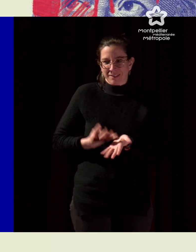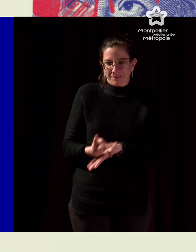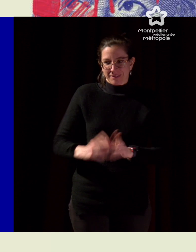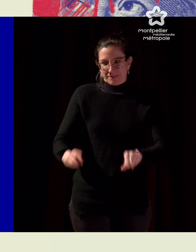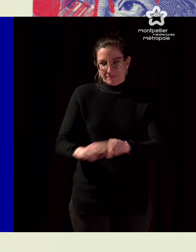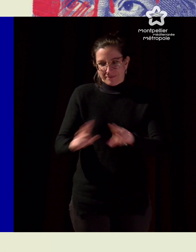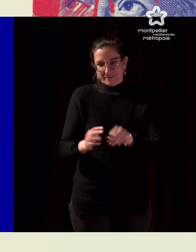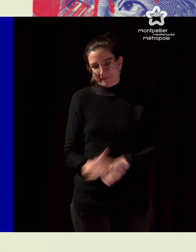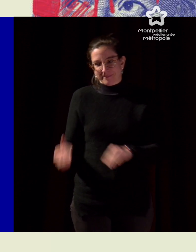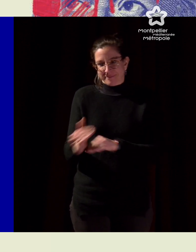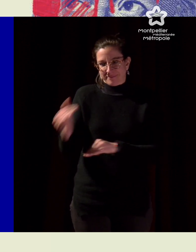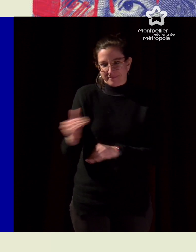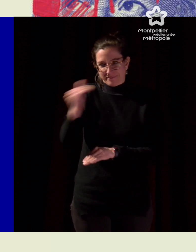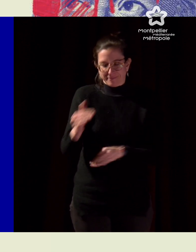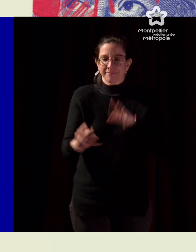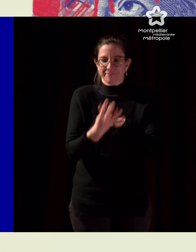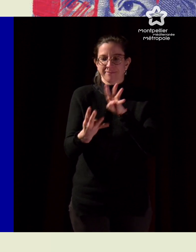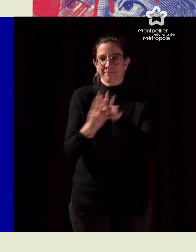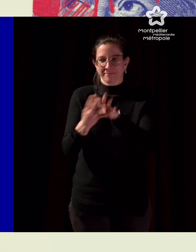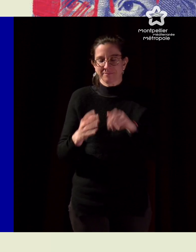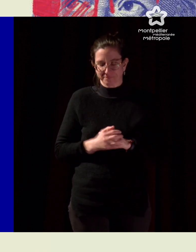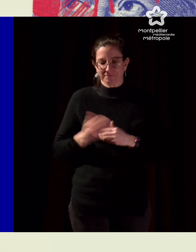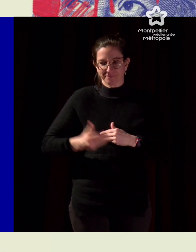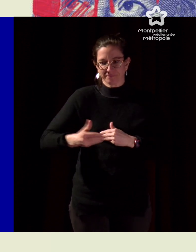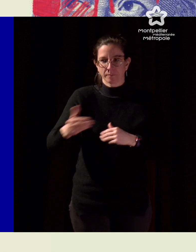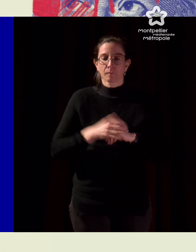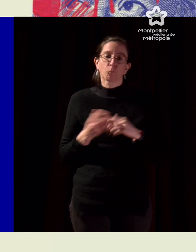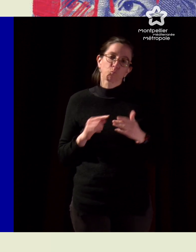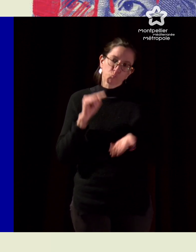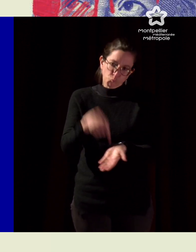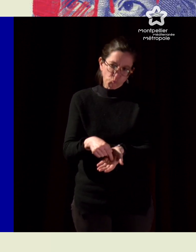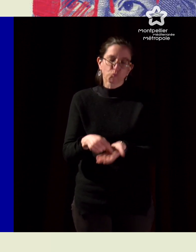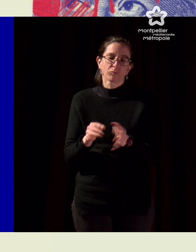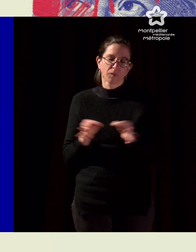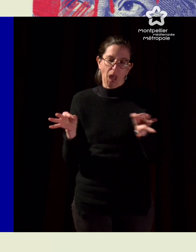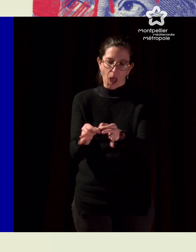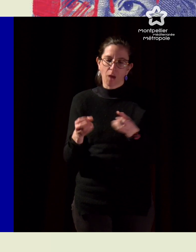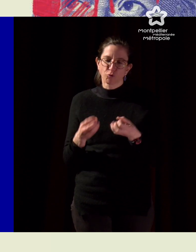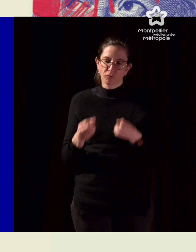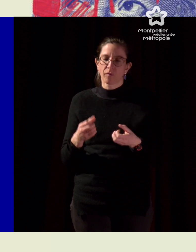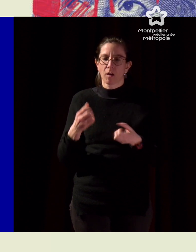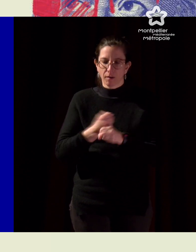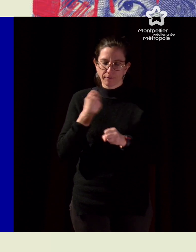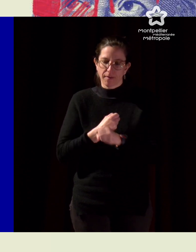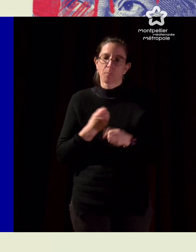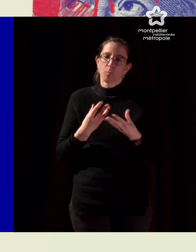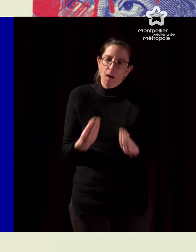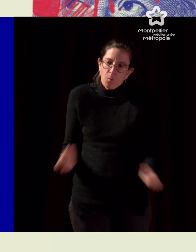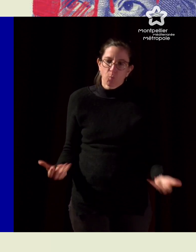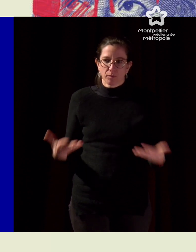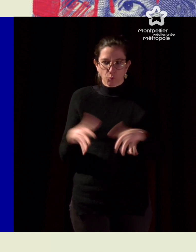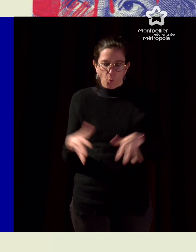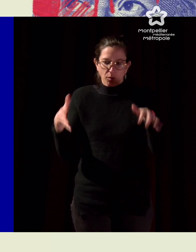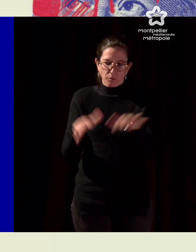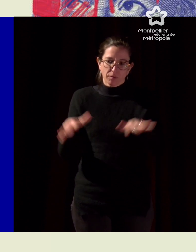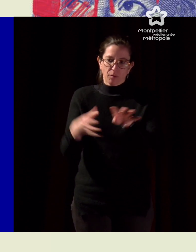chaque fois, on rencontre des gens. Donc, quand on va sur le terrain, il y a beaucoup de réunions administratives. Et pour